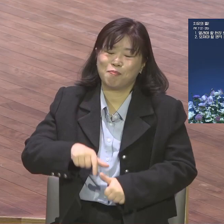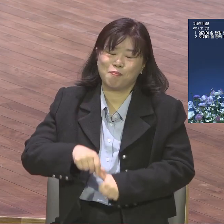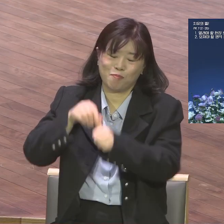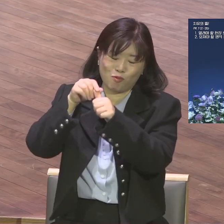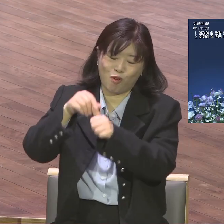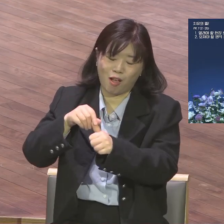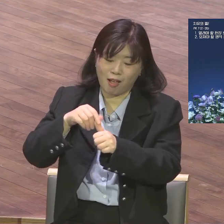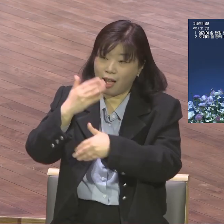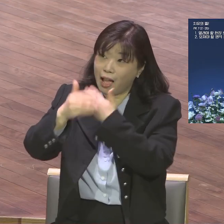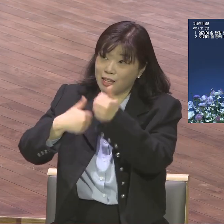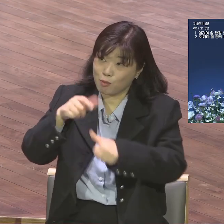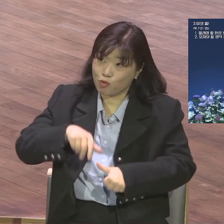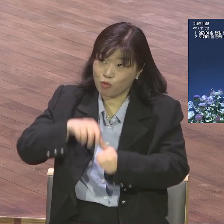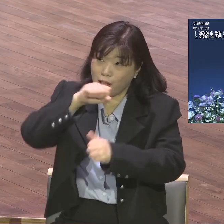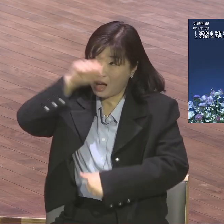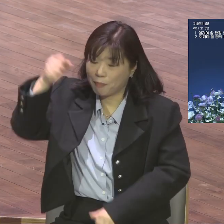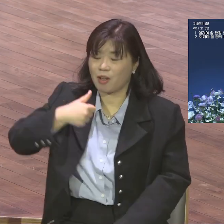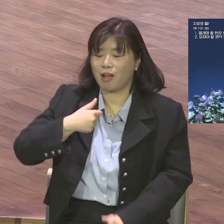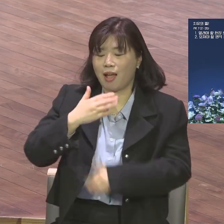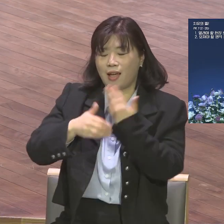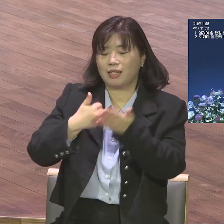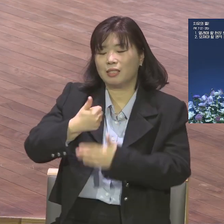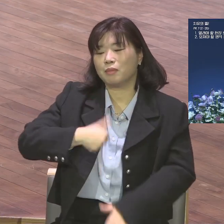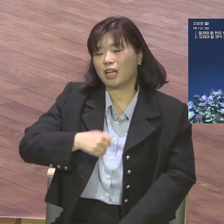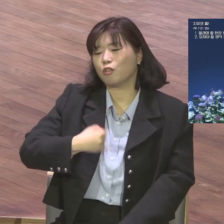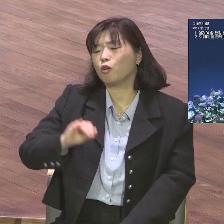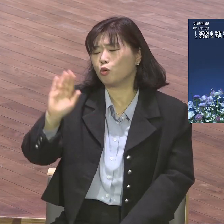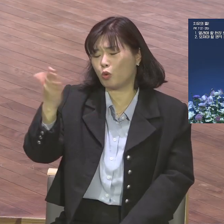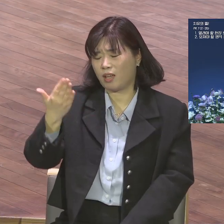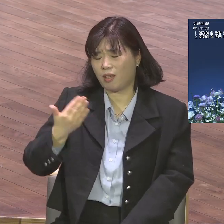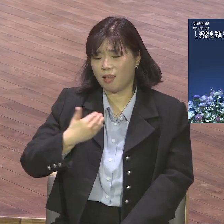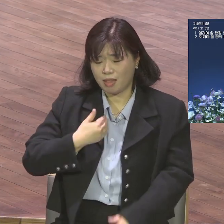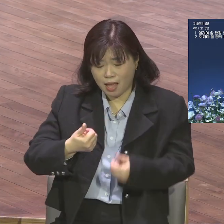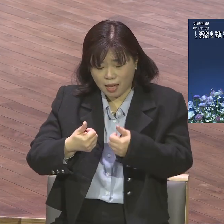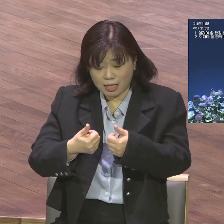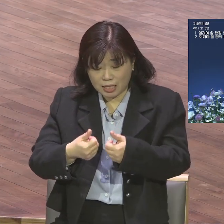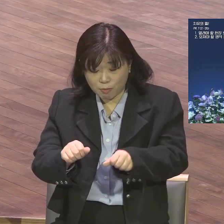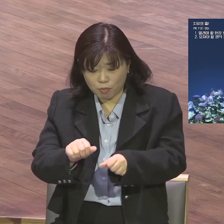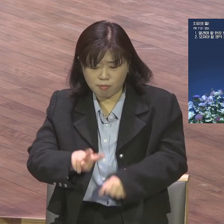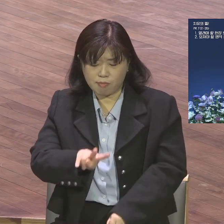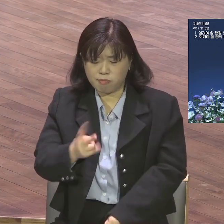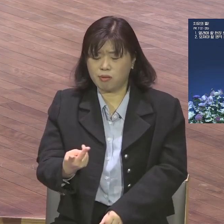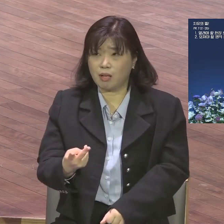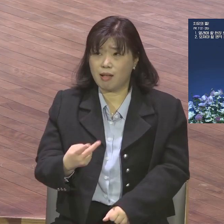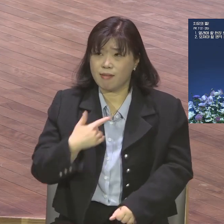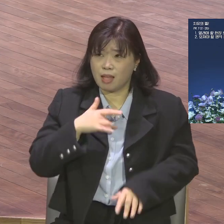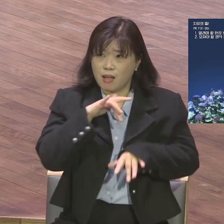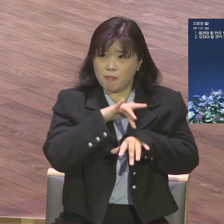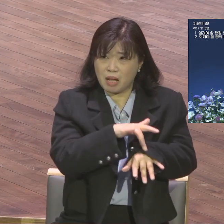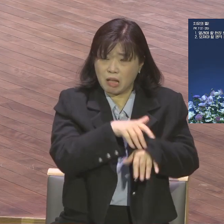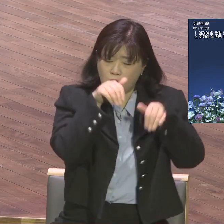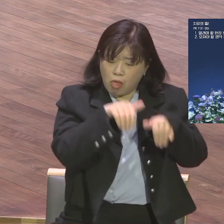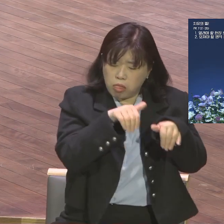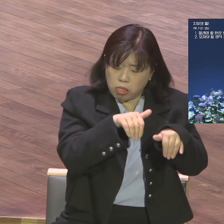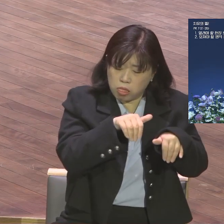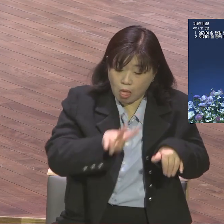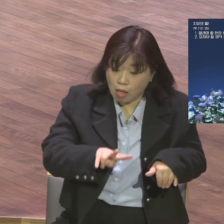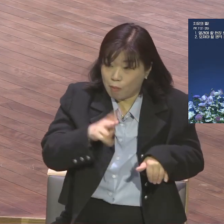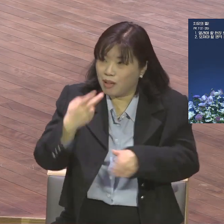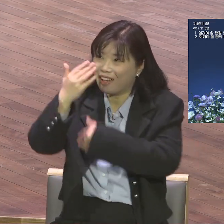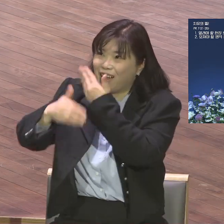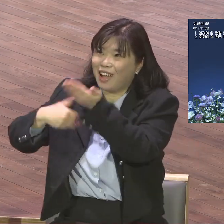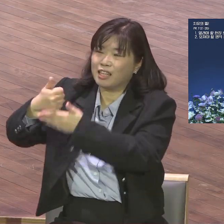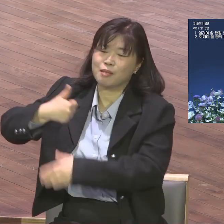신분이 바뀌어. 신분이. 신분이 바뀌어. 마귀 자식에서 하나님의 자녀로. 하나님의 자녀는 어떻게 죽어